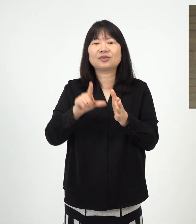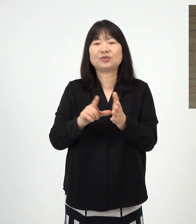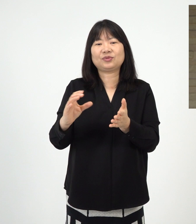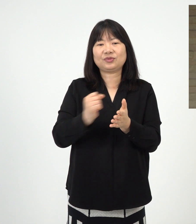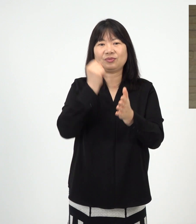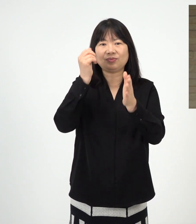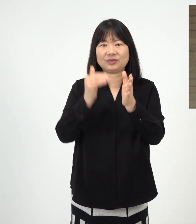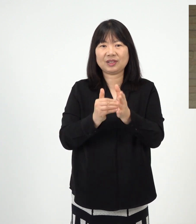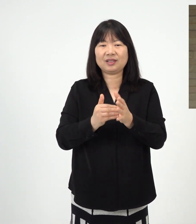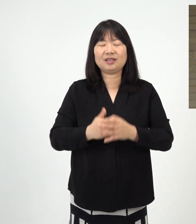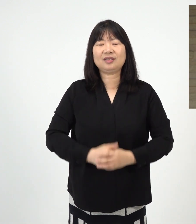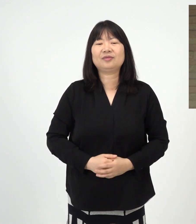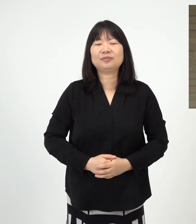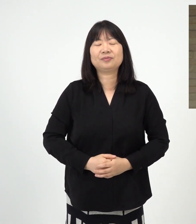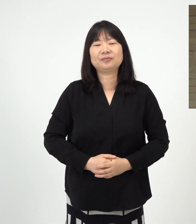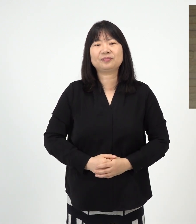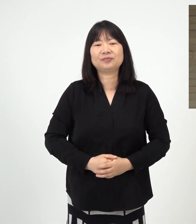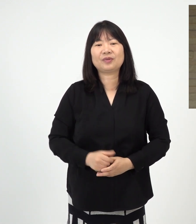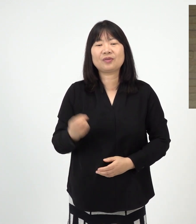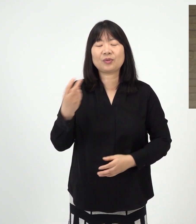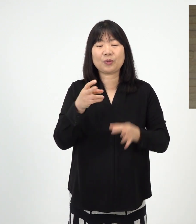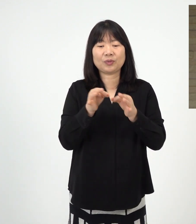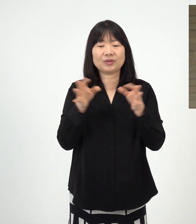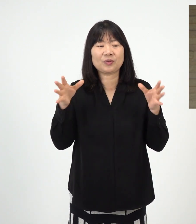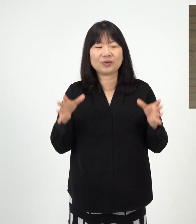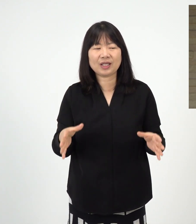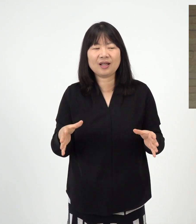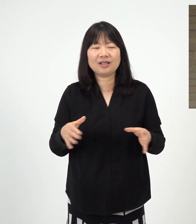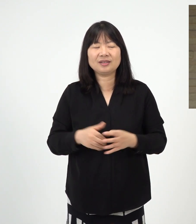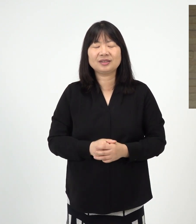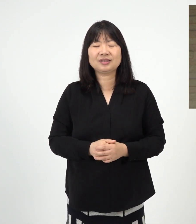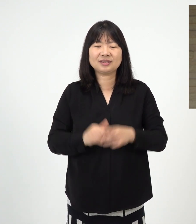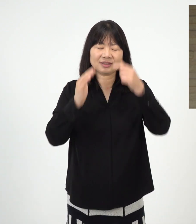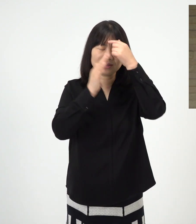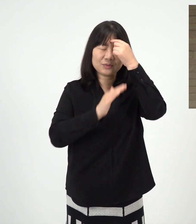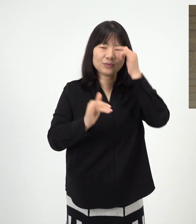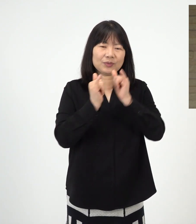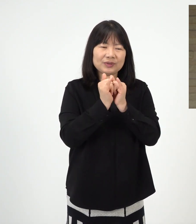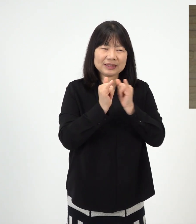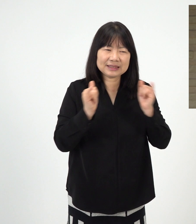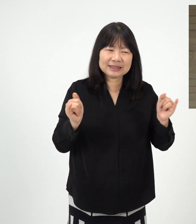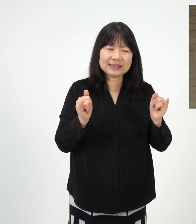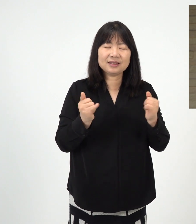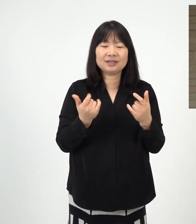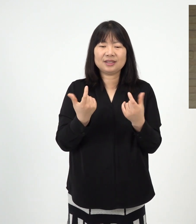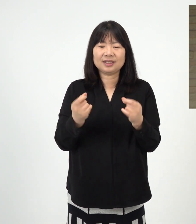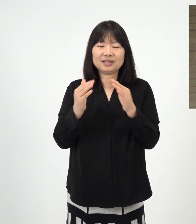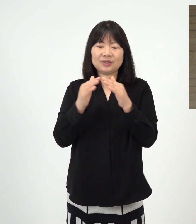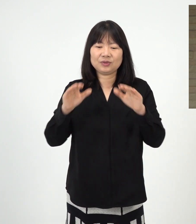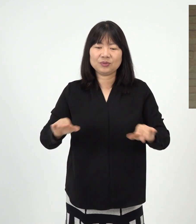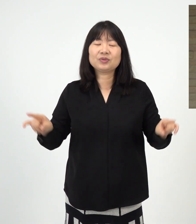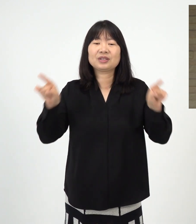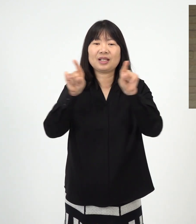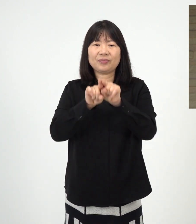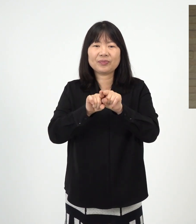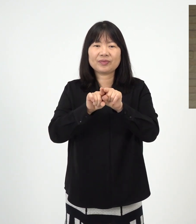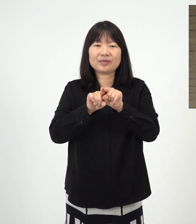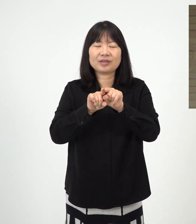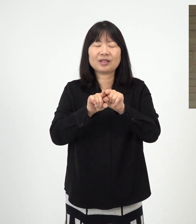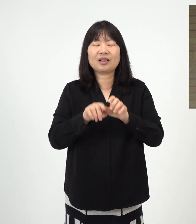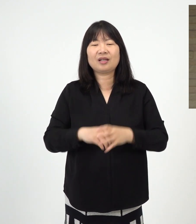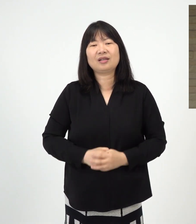순간이었어요. 그리고 그동안 우리 성도들이 그런 이웃들과 함께